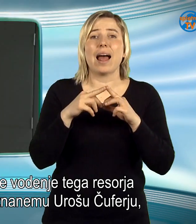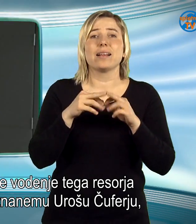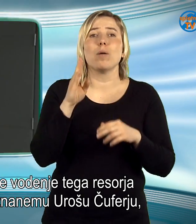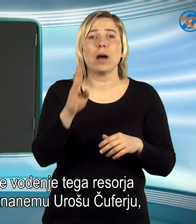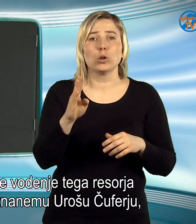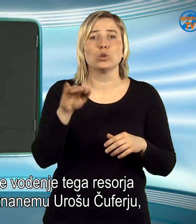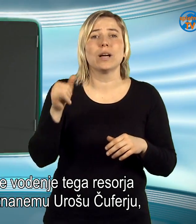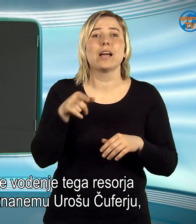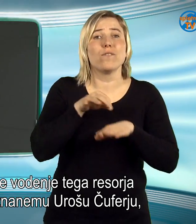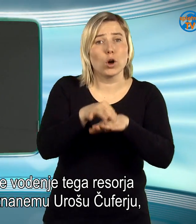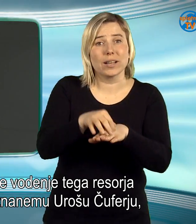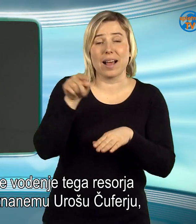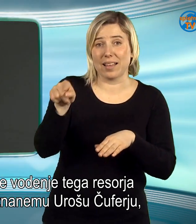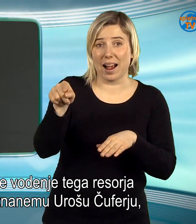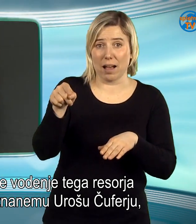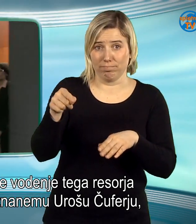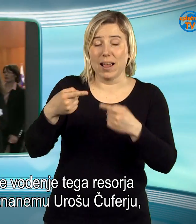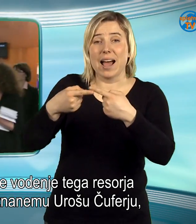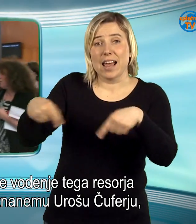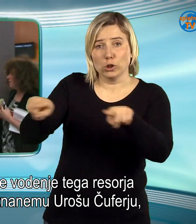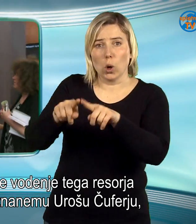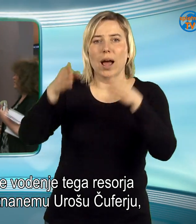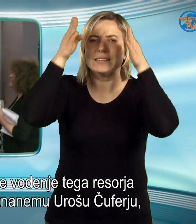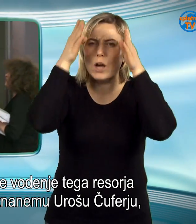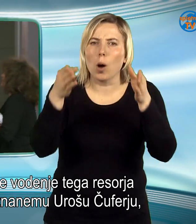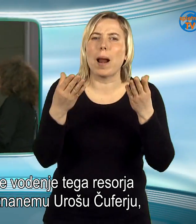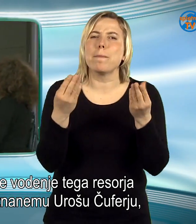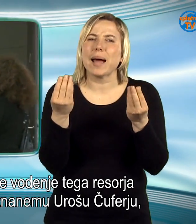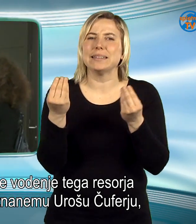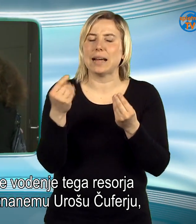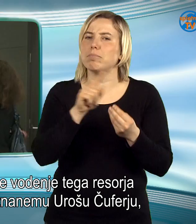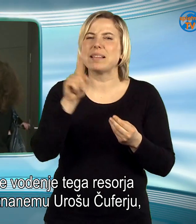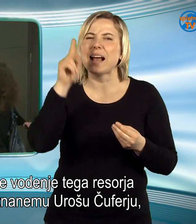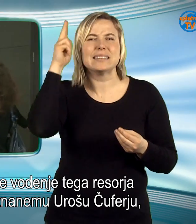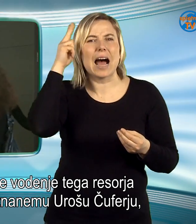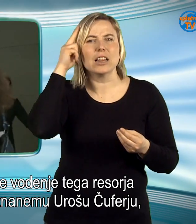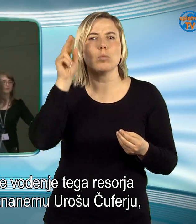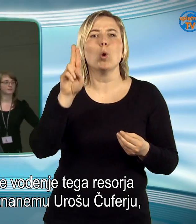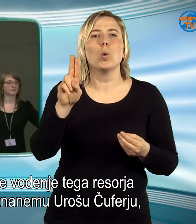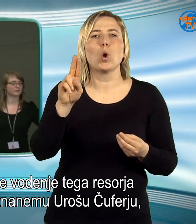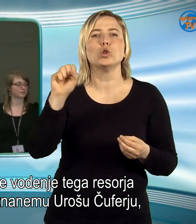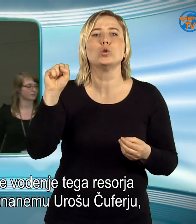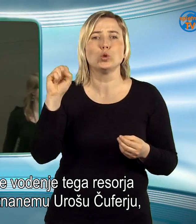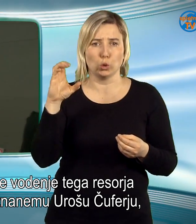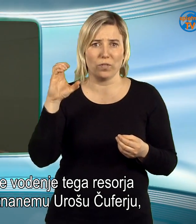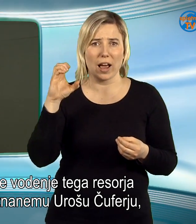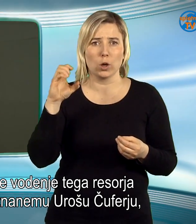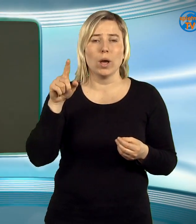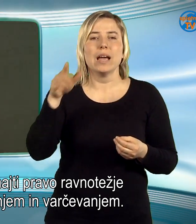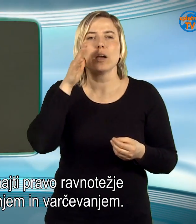Alenka Bratušek je vodenje tega resorja zaupala precej neznanemu Urošu Čuferju, ki bo poskušal najti pravo